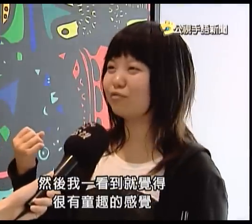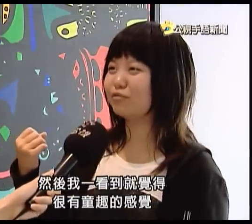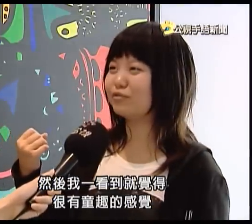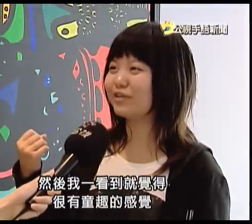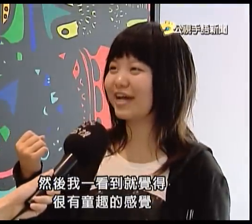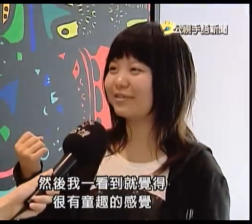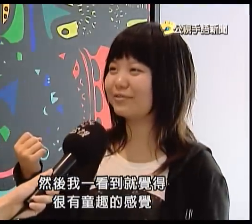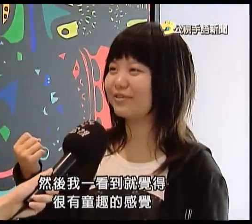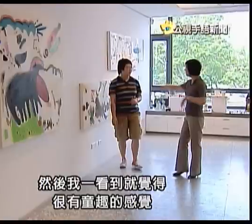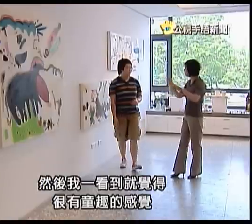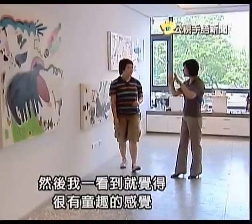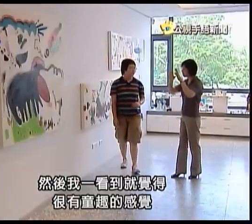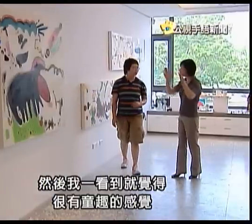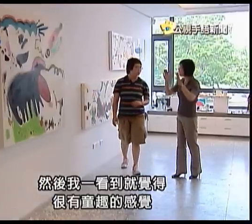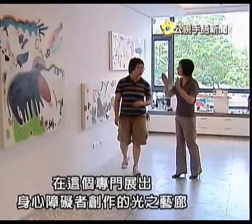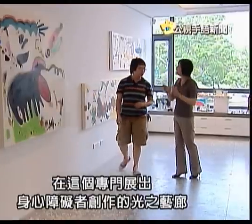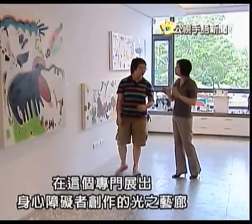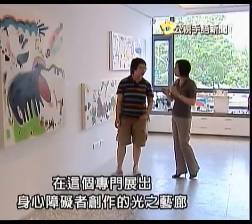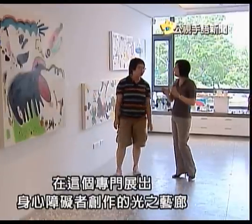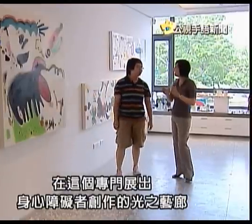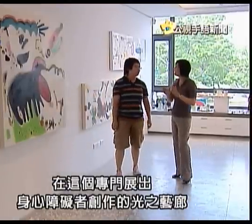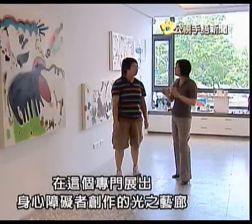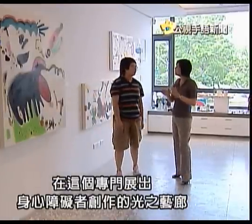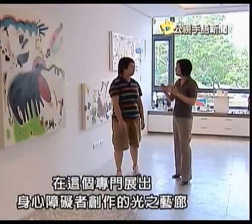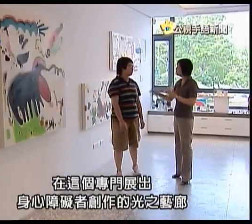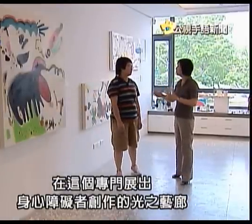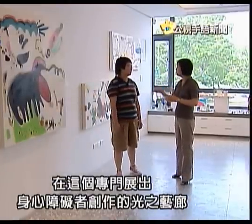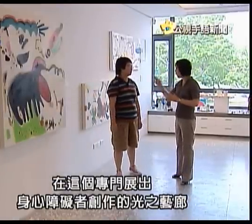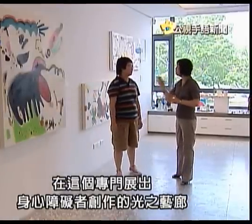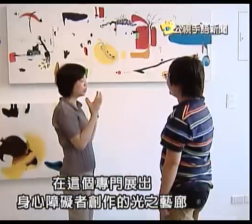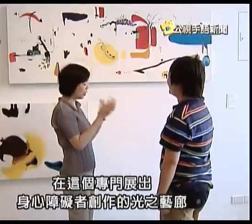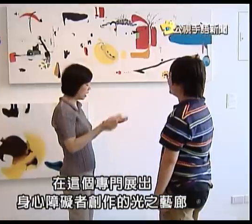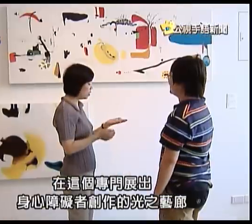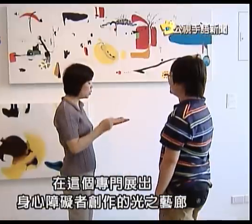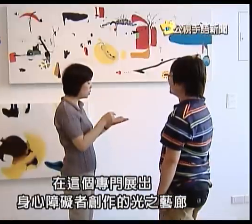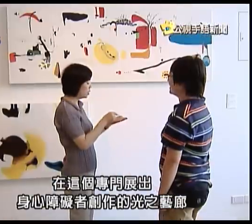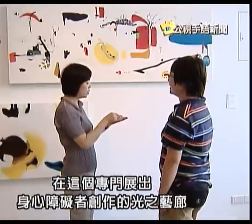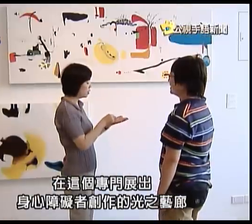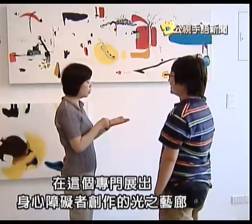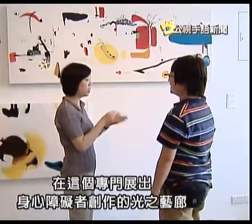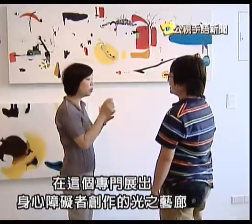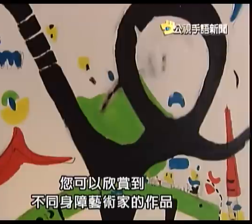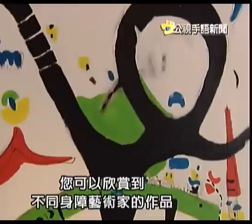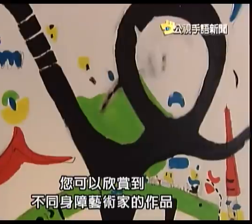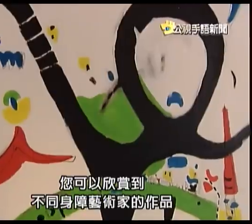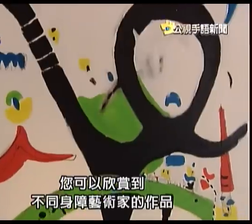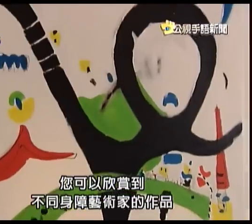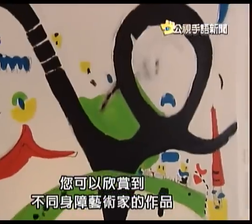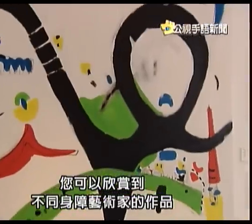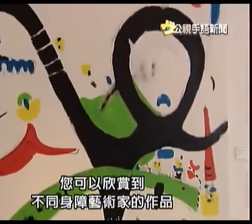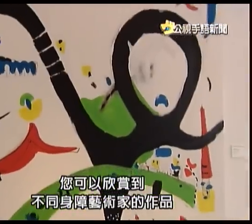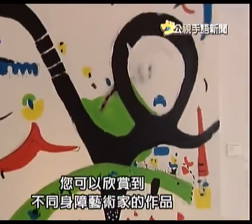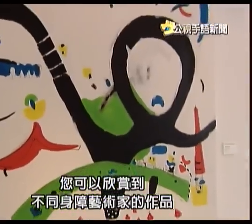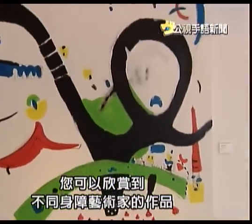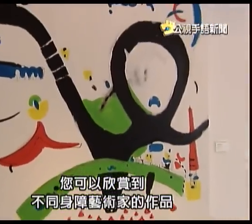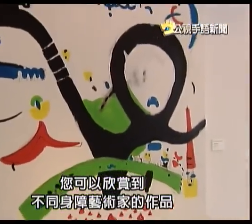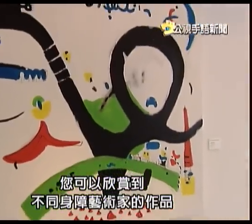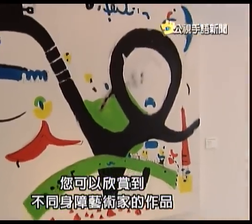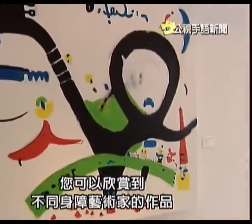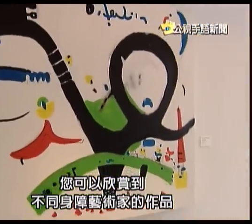的感觉。 在这个专门展出身心障碍者创作的光之艺廊，您可以欣赏到不同身障艺术家的作品。 那